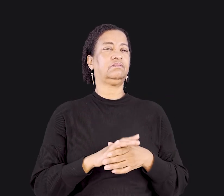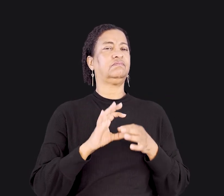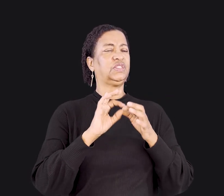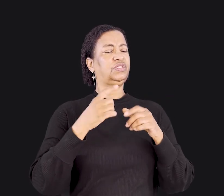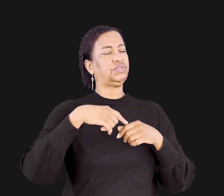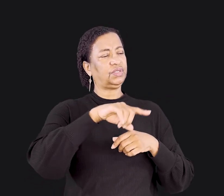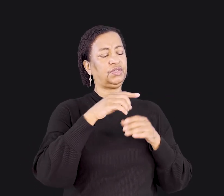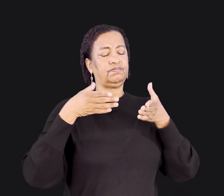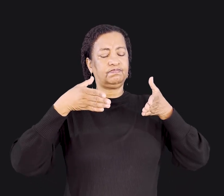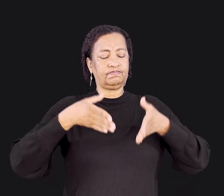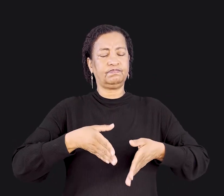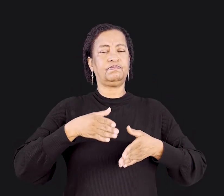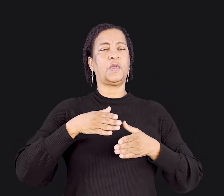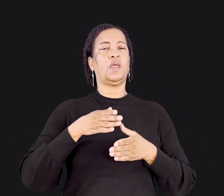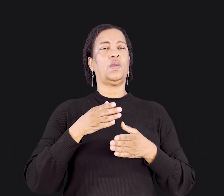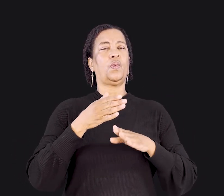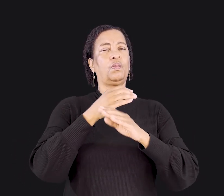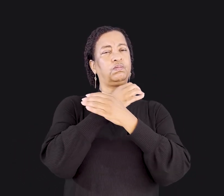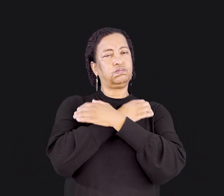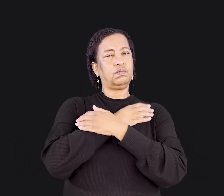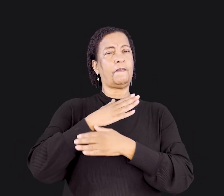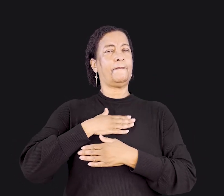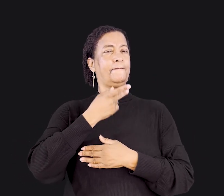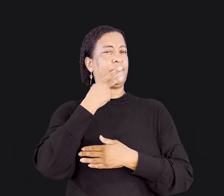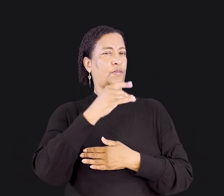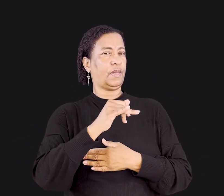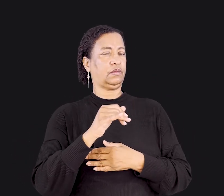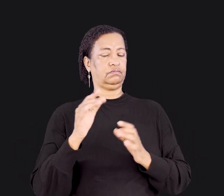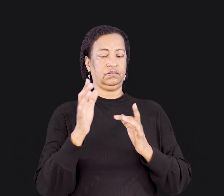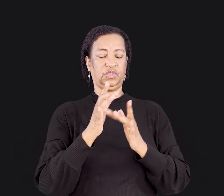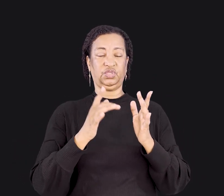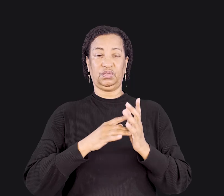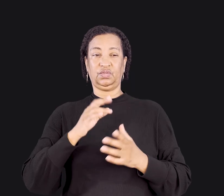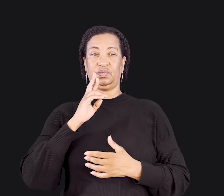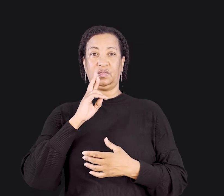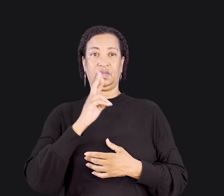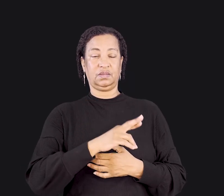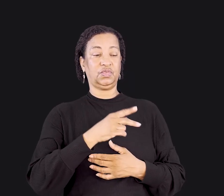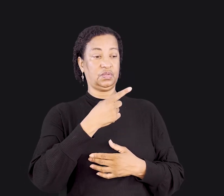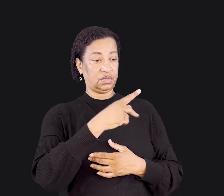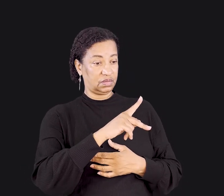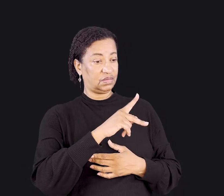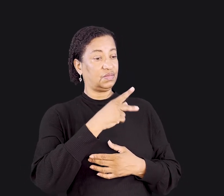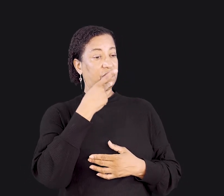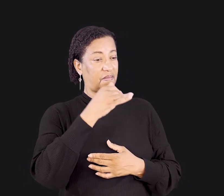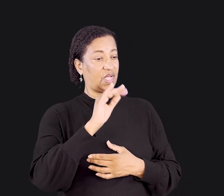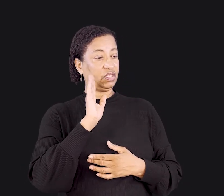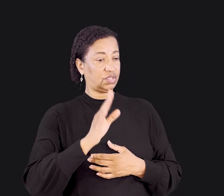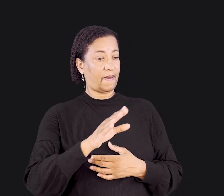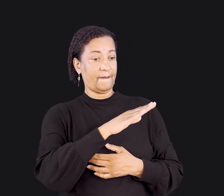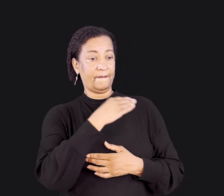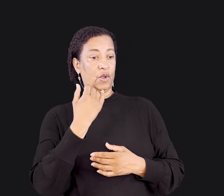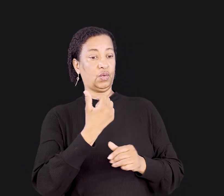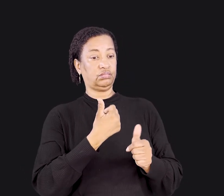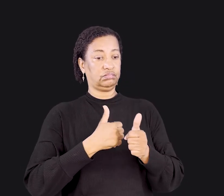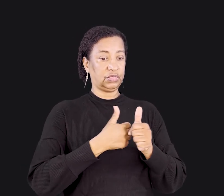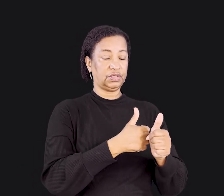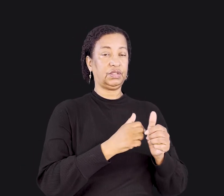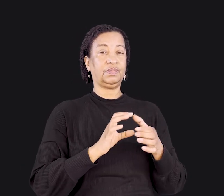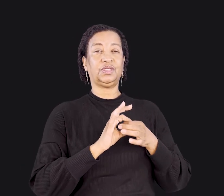ir primeiro sepultar meu pai. Jesus foi duro na sua resposta. Seu pai já está morto, siga-me e deixe que os